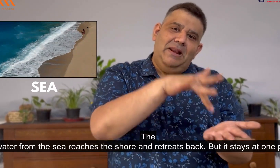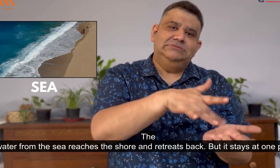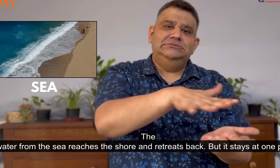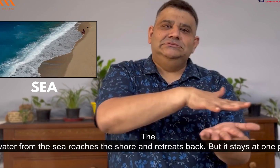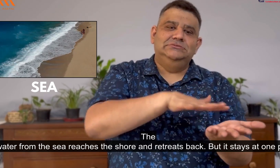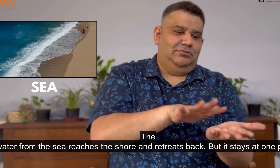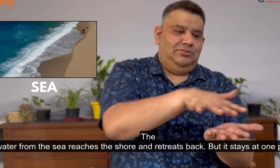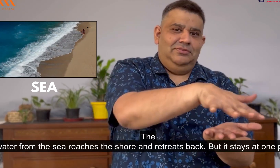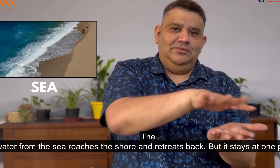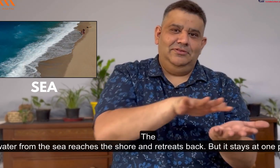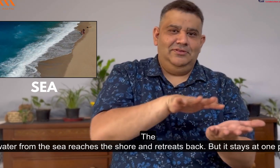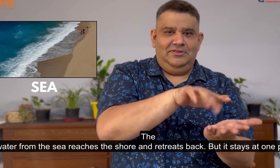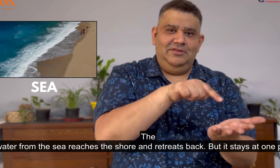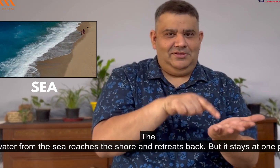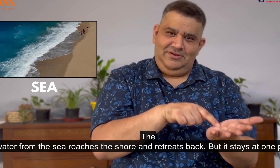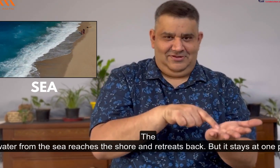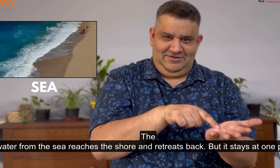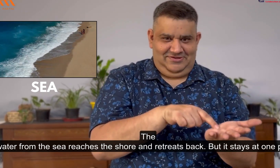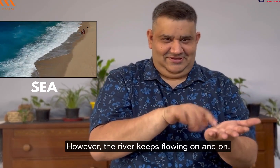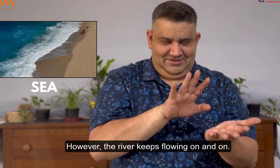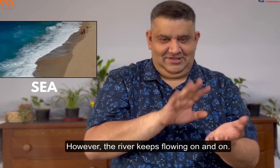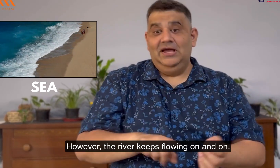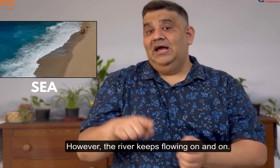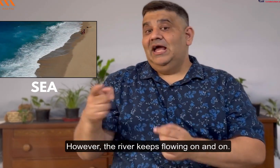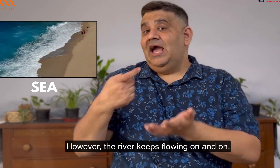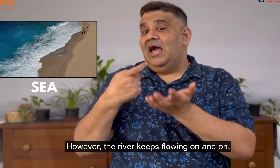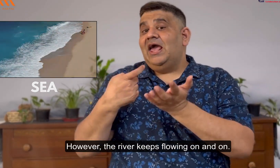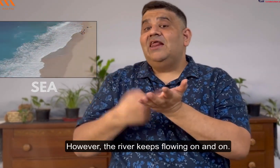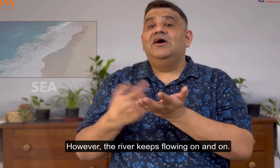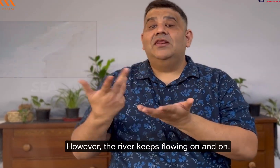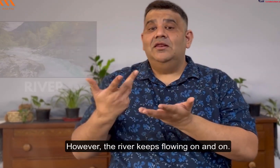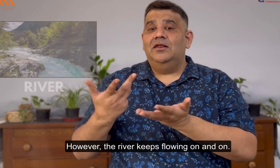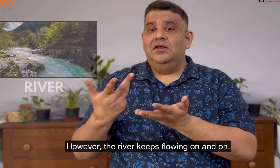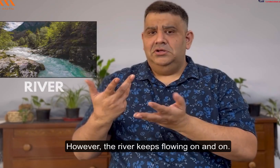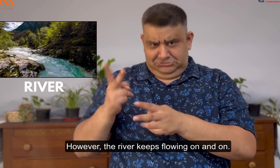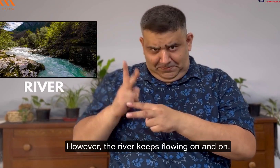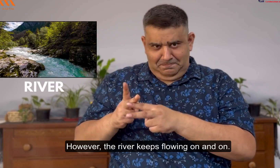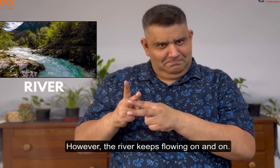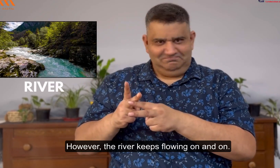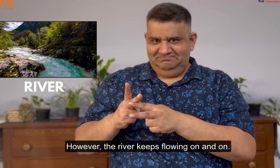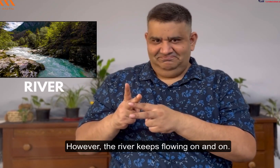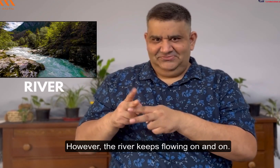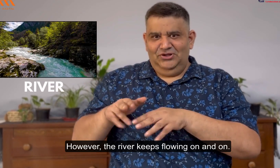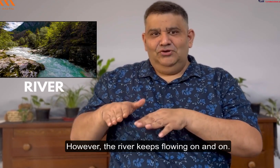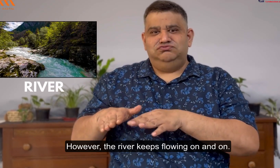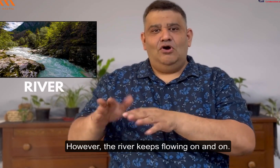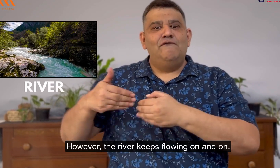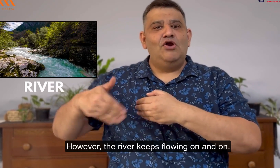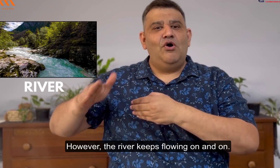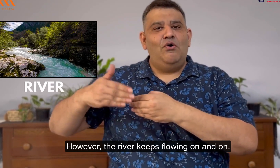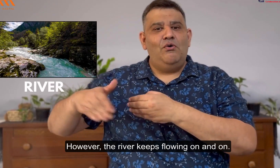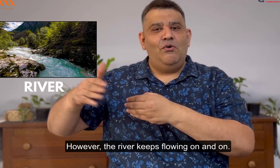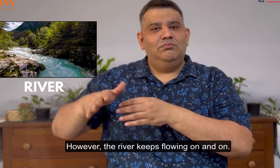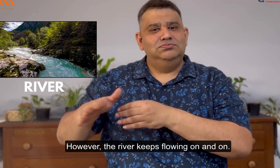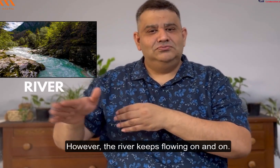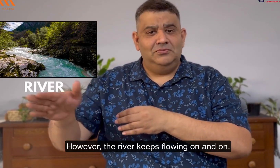जगह पर रहता है। हालांकि नदी लगातार बहती रहती है। इसी तरह हमें अतीत